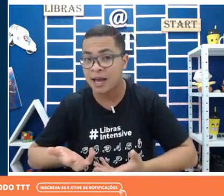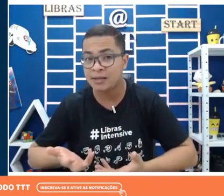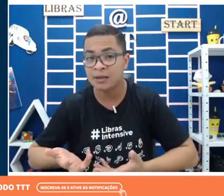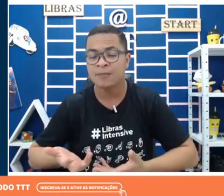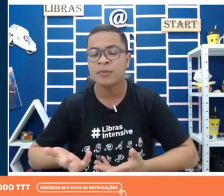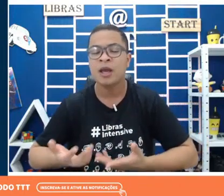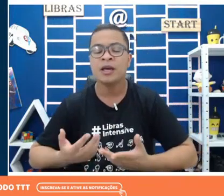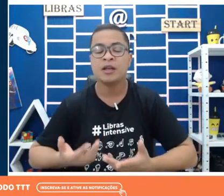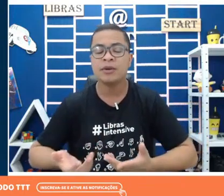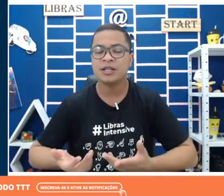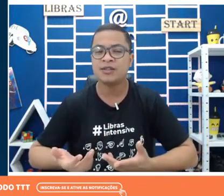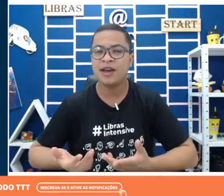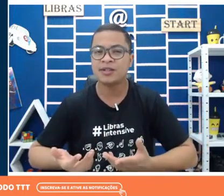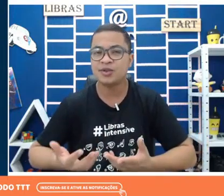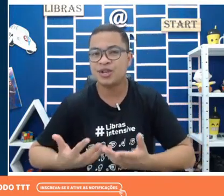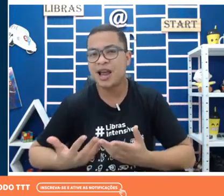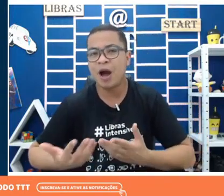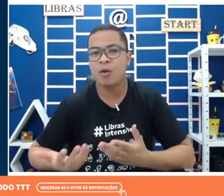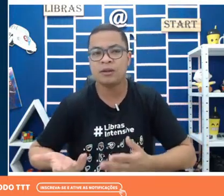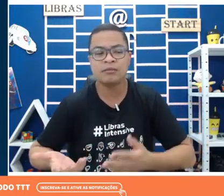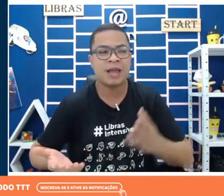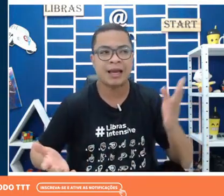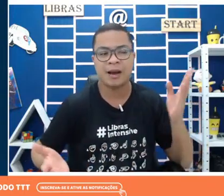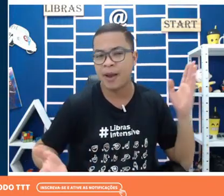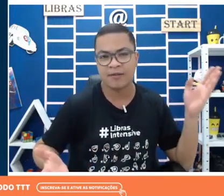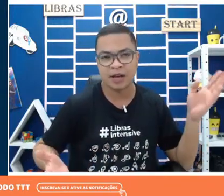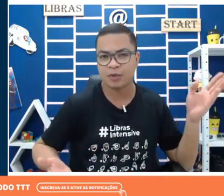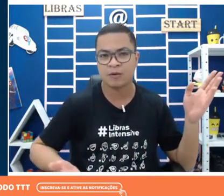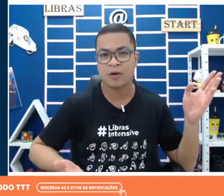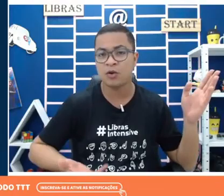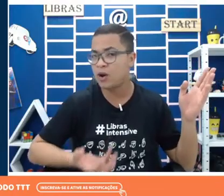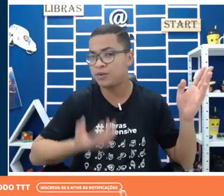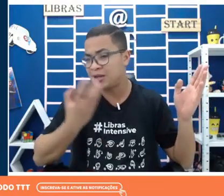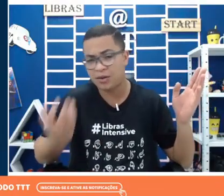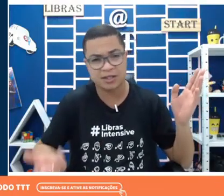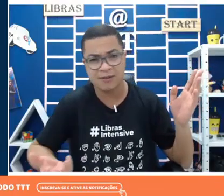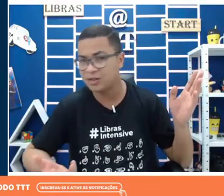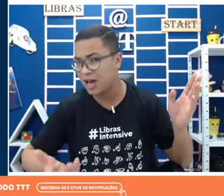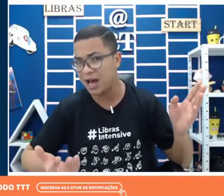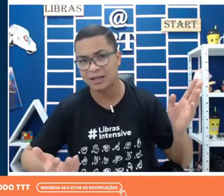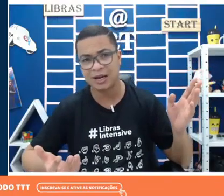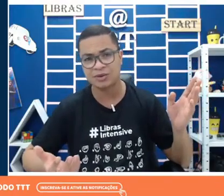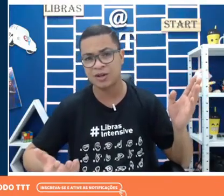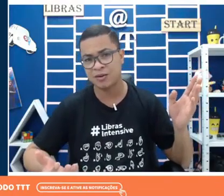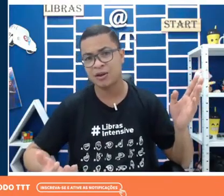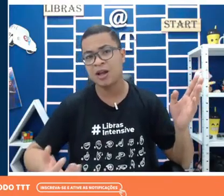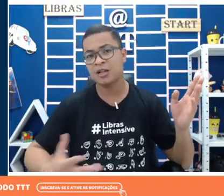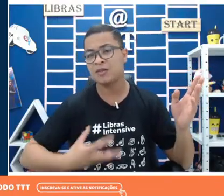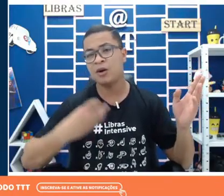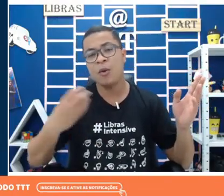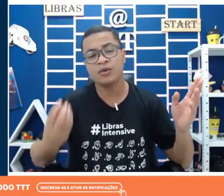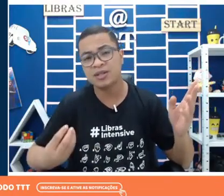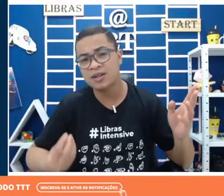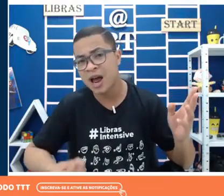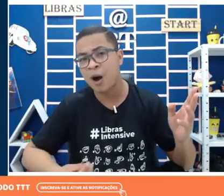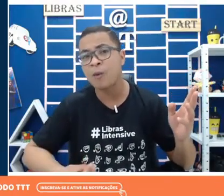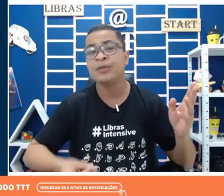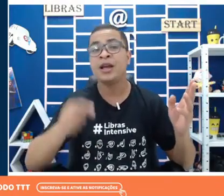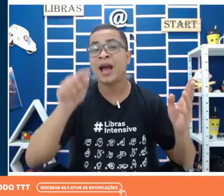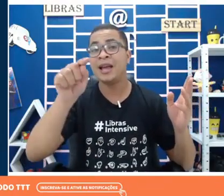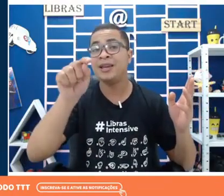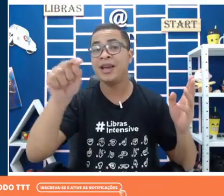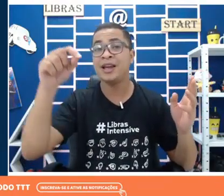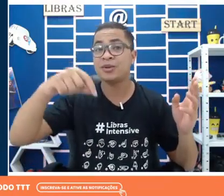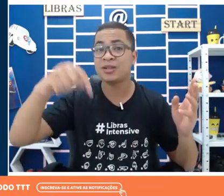de sinais. Então muitas vezes o sinal daquela palavra que a pessoa falou não é o sinal que você vai usar na tradução. Você vai usar um outro